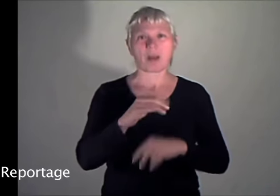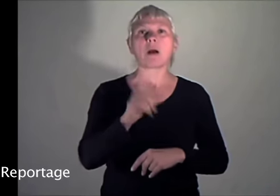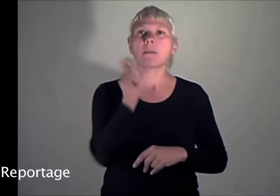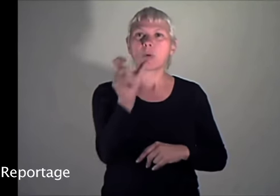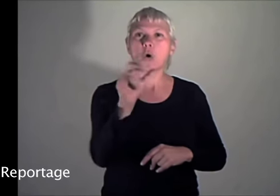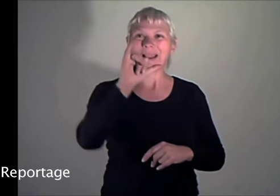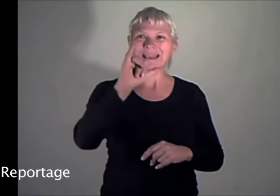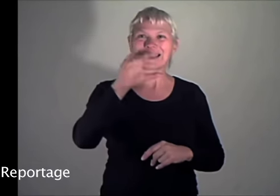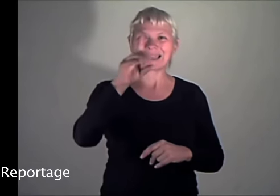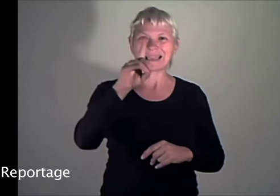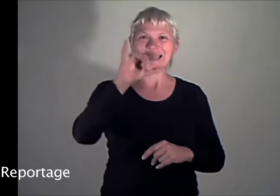Pour mon ami interprète.